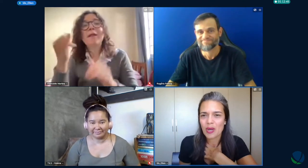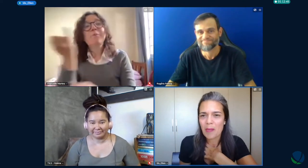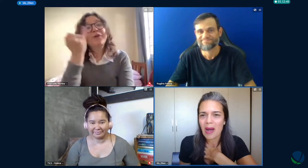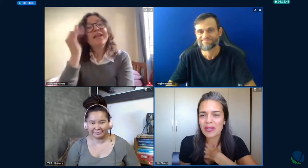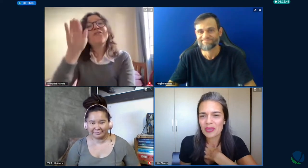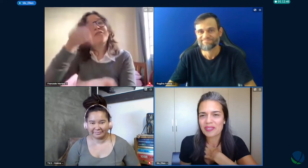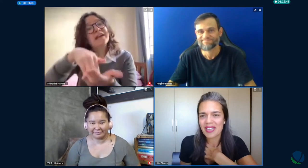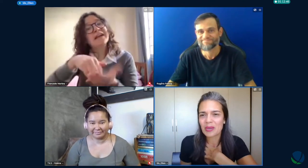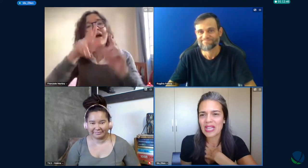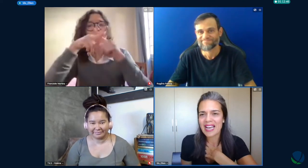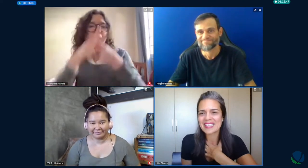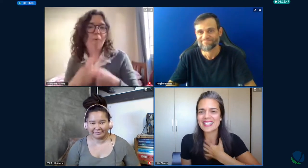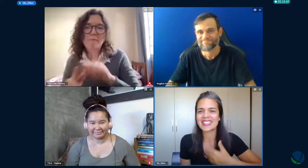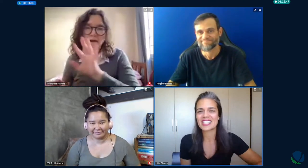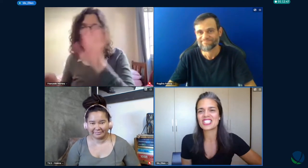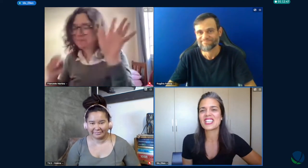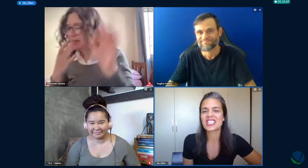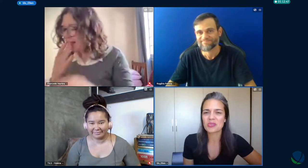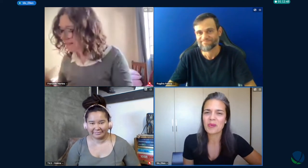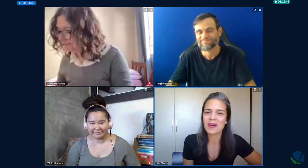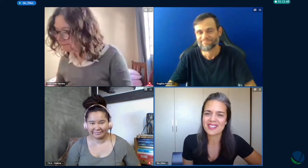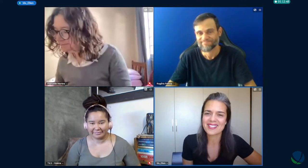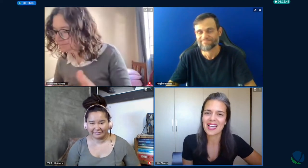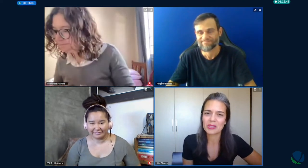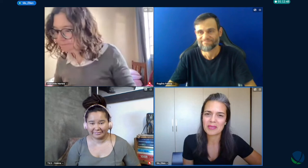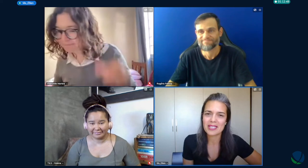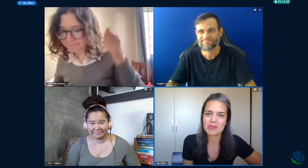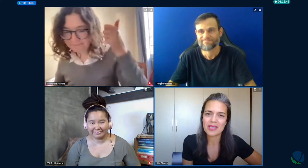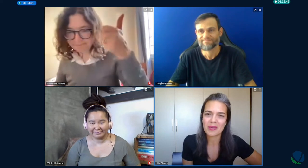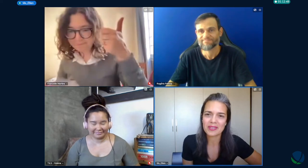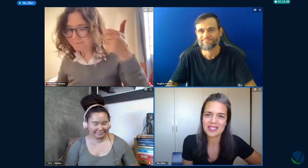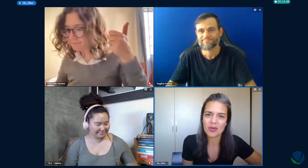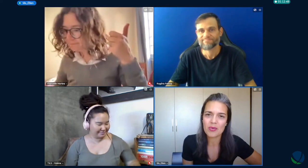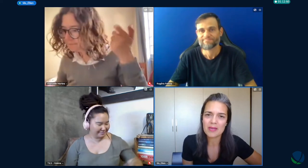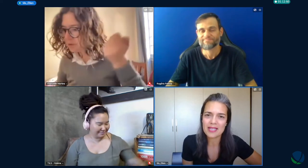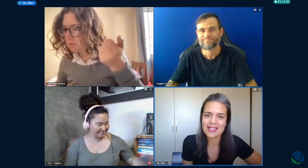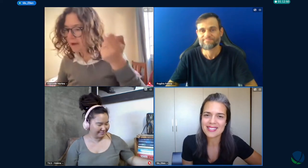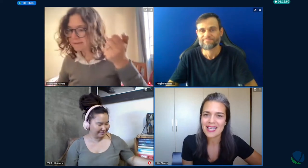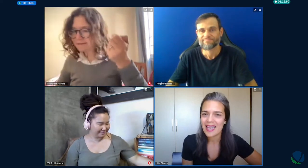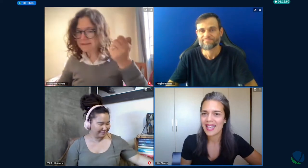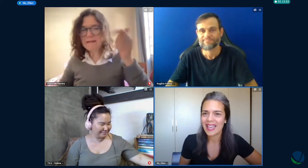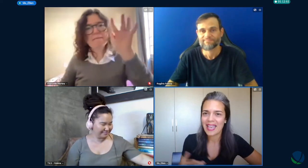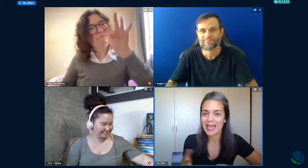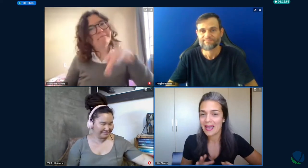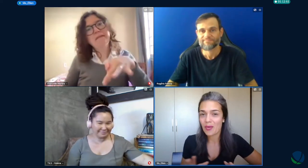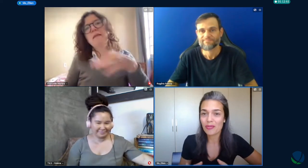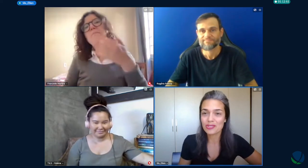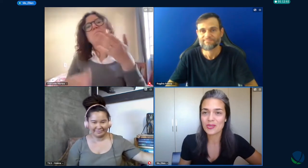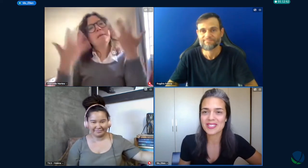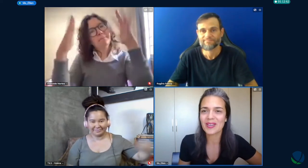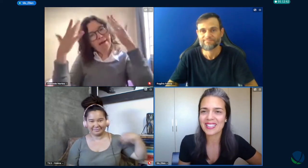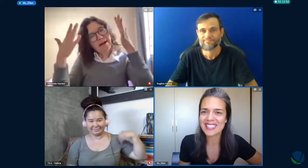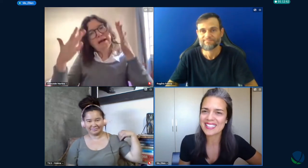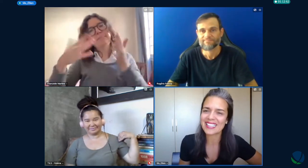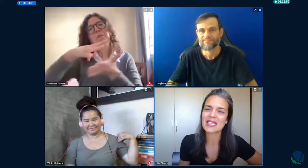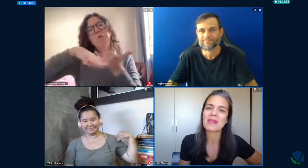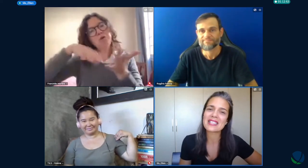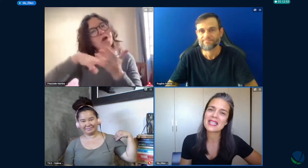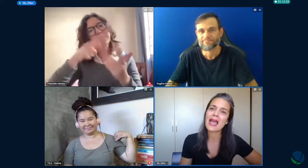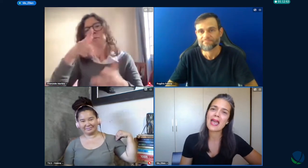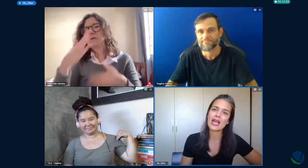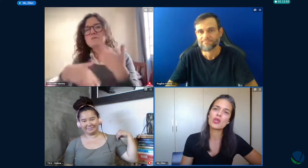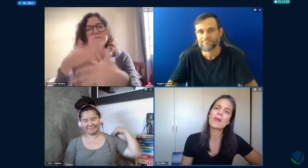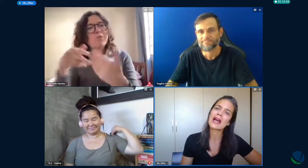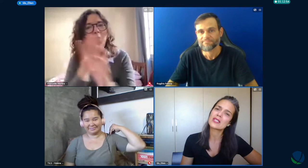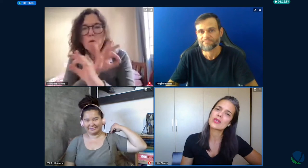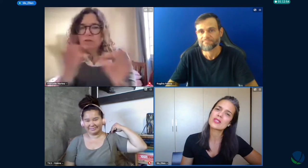Então, é normal que no final da escrita a gente já esteja um pouco cansado mesmo e aconteça algumas confusões na hora da escrita,